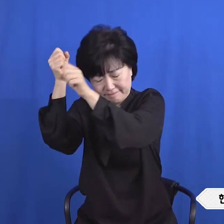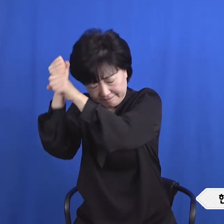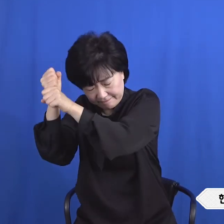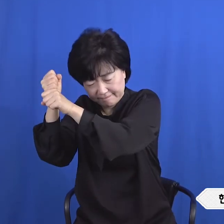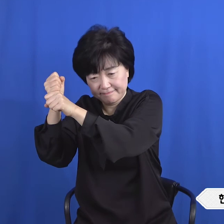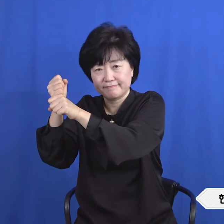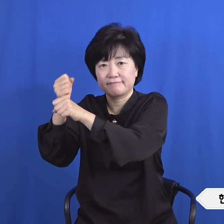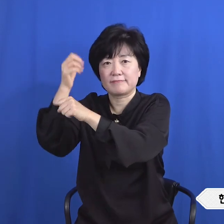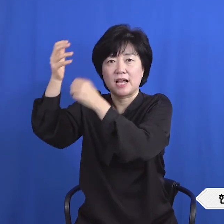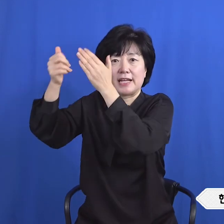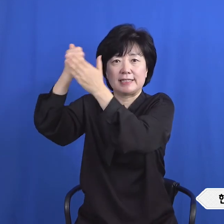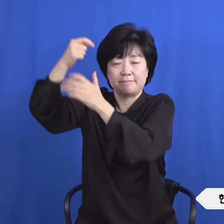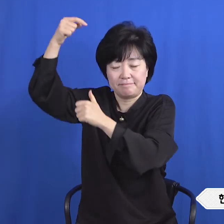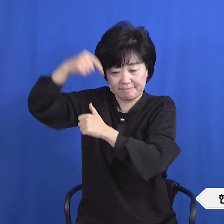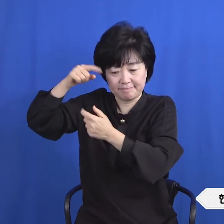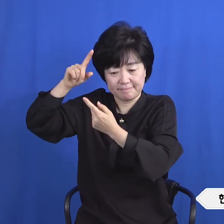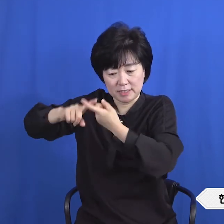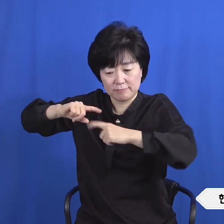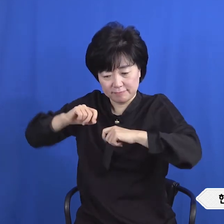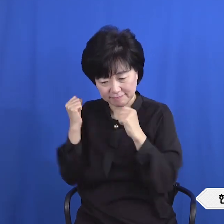우리는 수동적이 되는 것입니다.